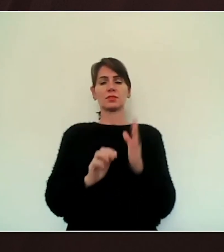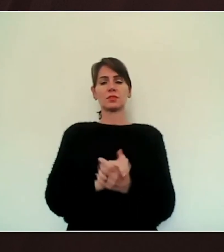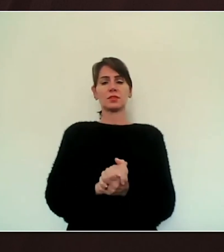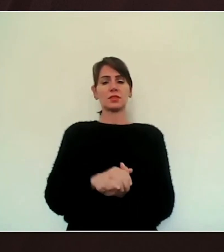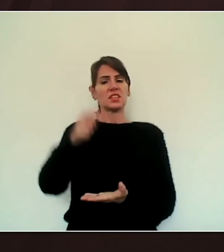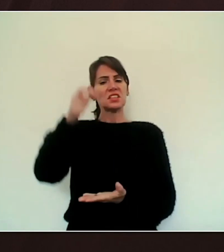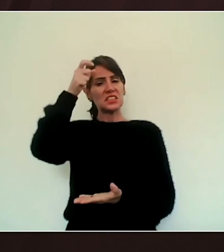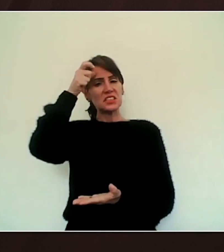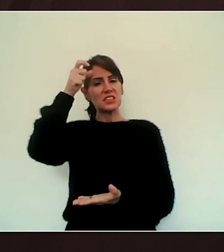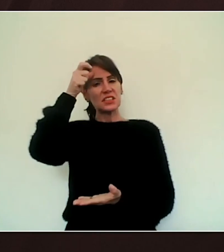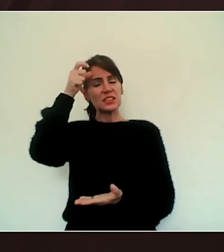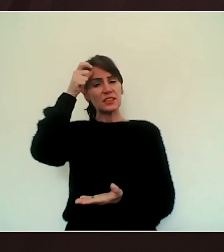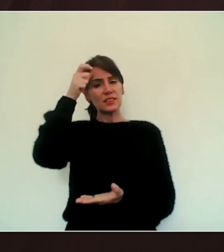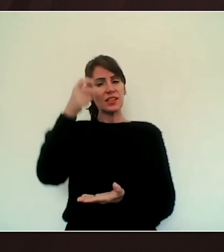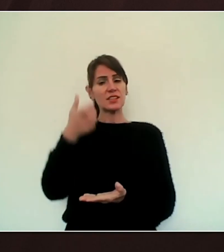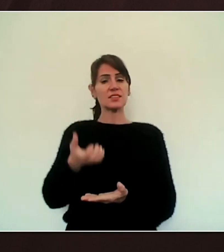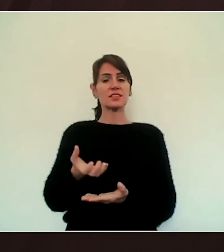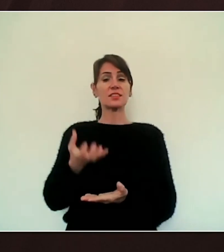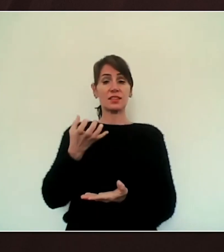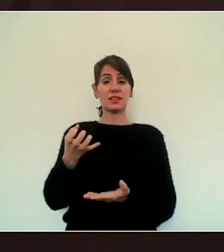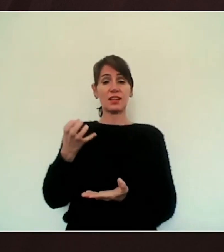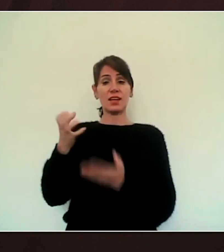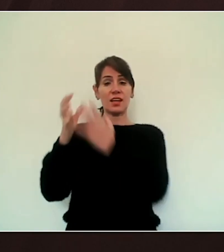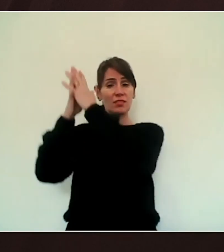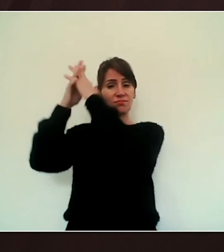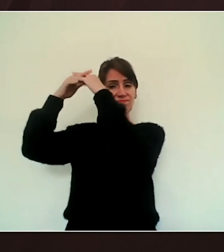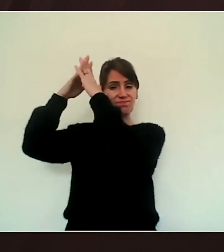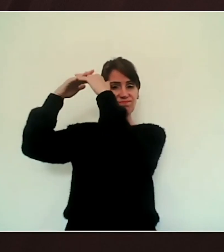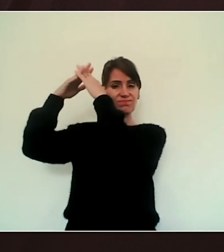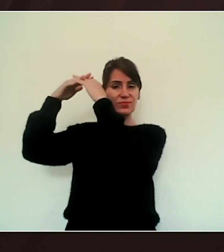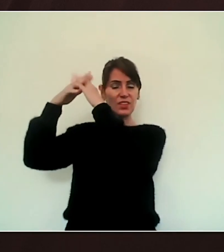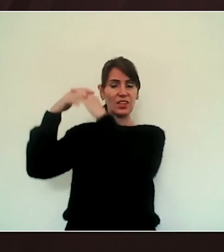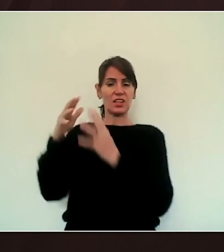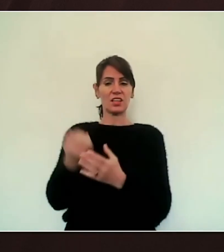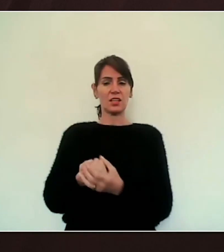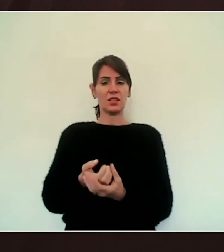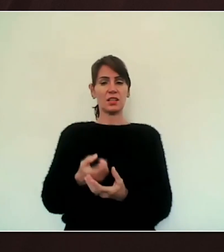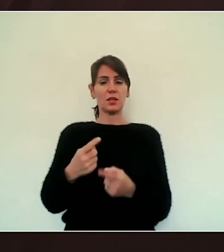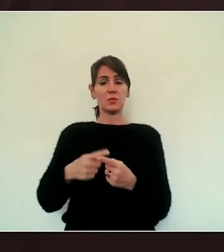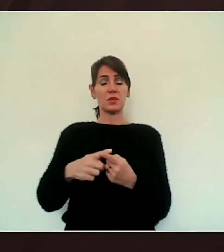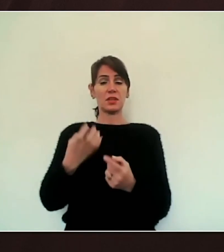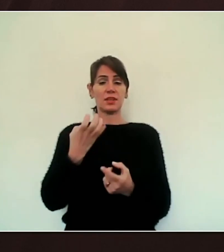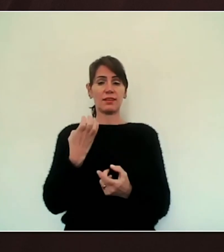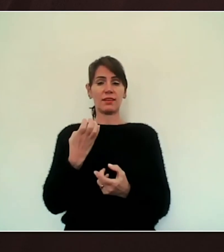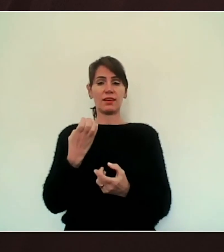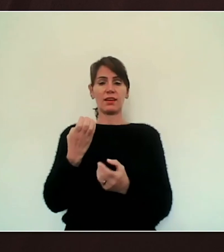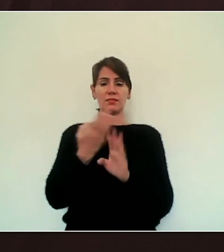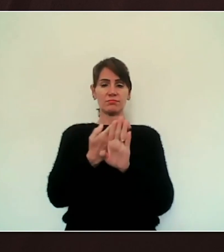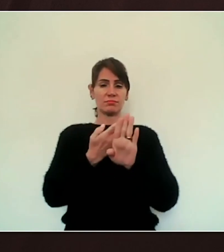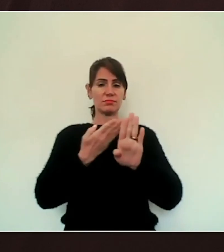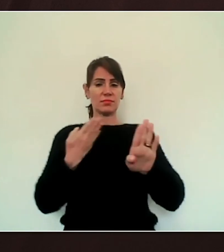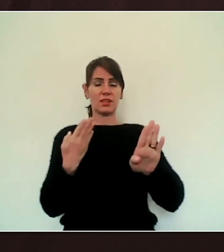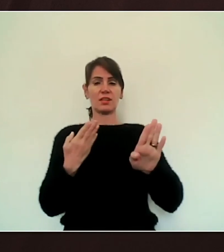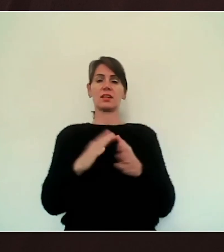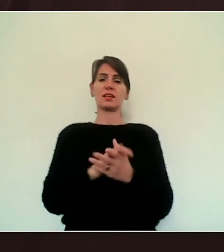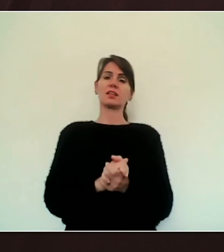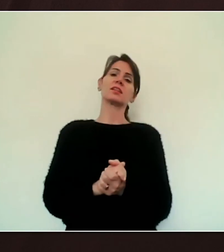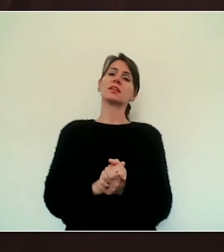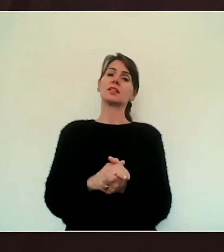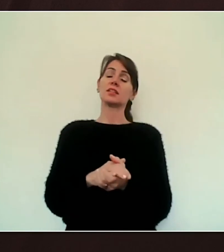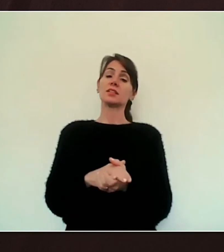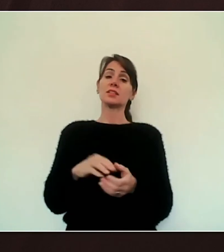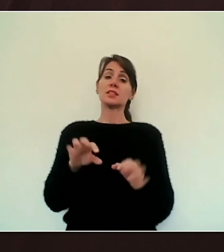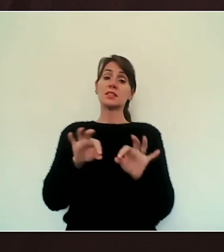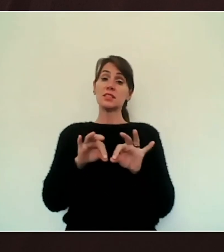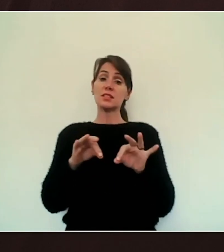a nossa mente com o fim de nos apartar da simplicidade e pureza devidas a Cristo. Nós